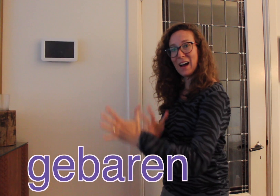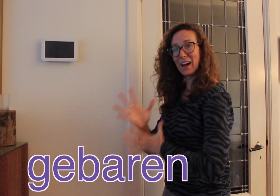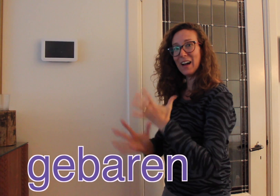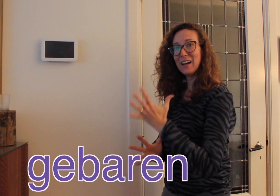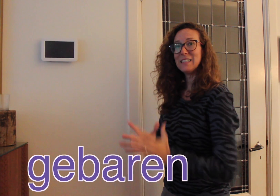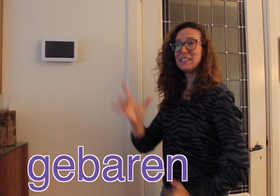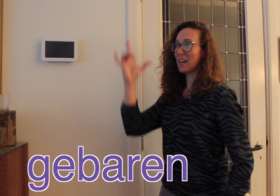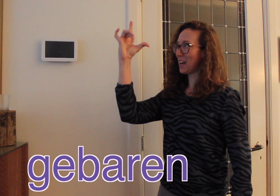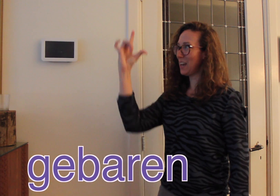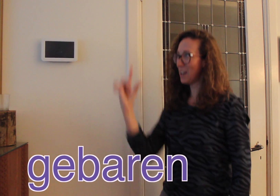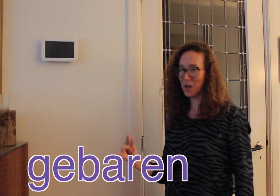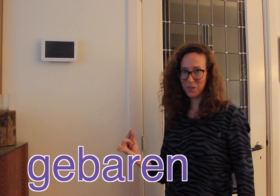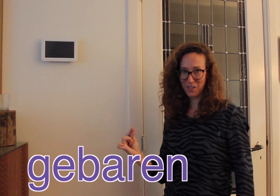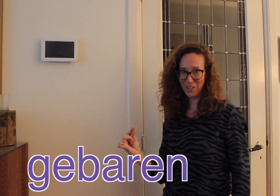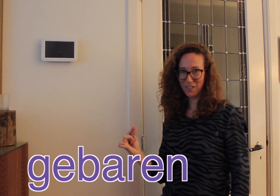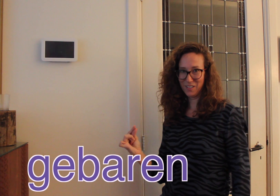Gebaren zijn leuk.